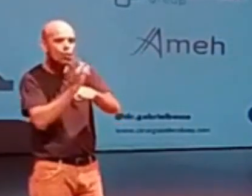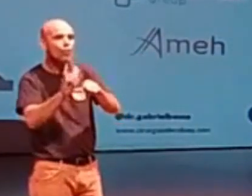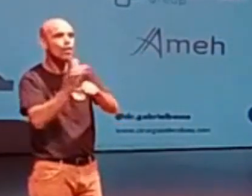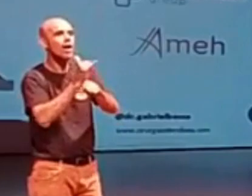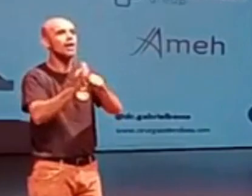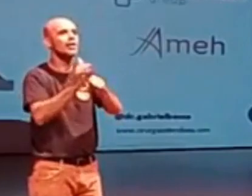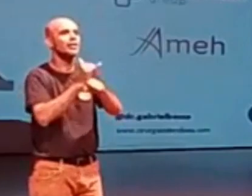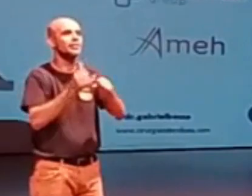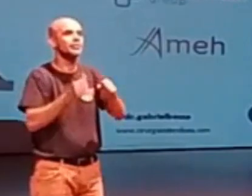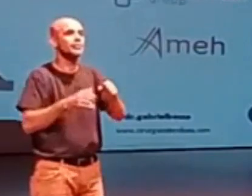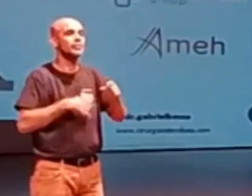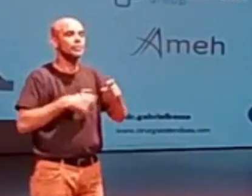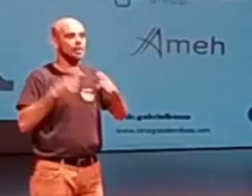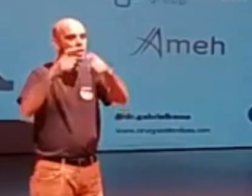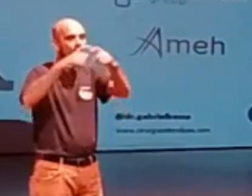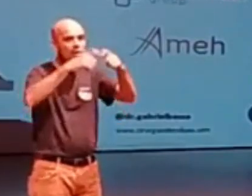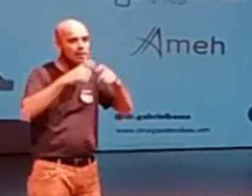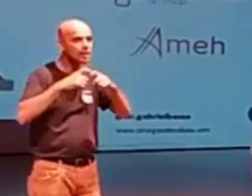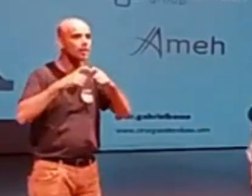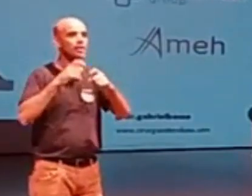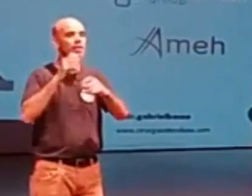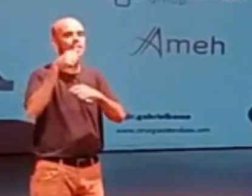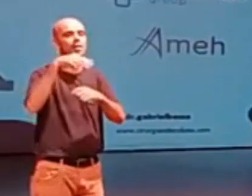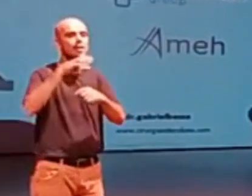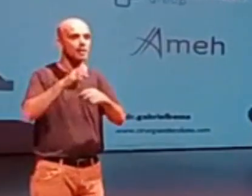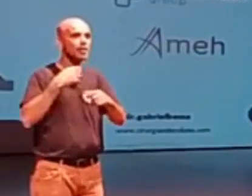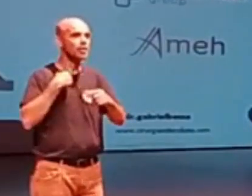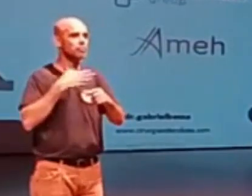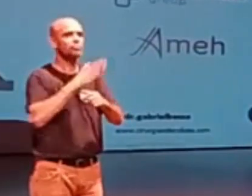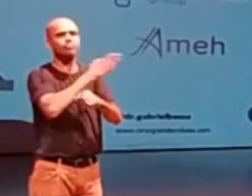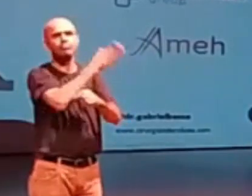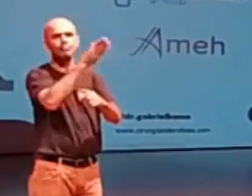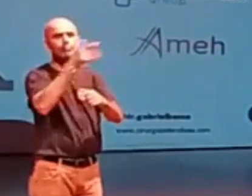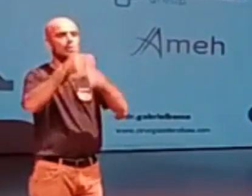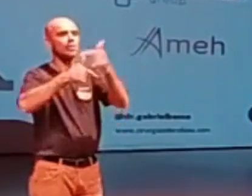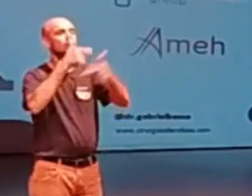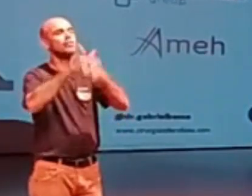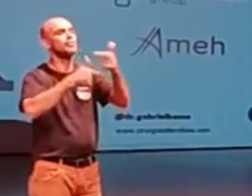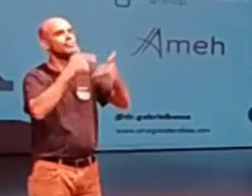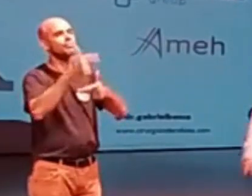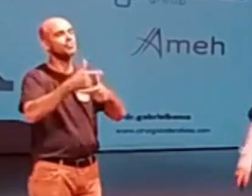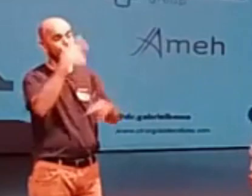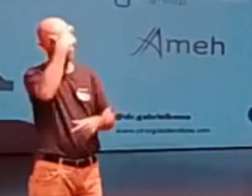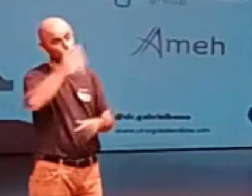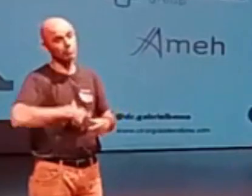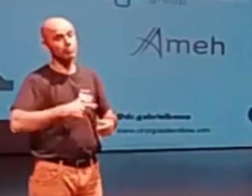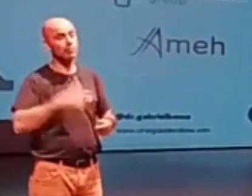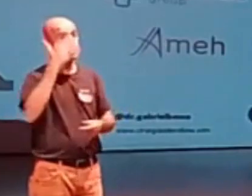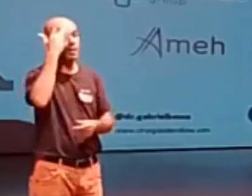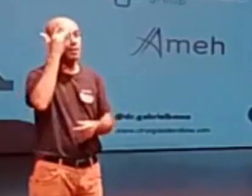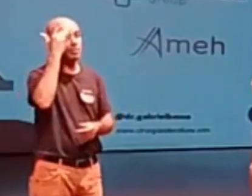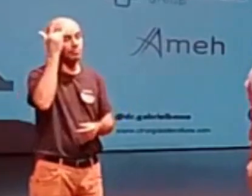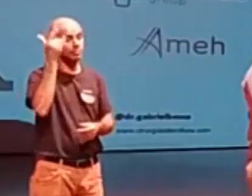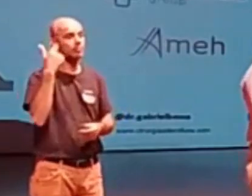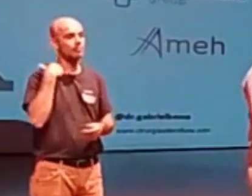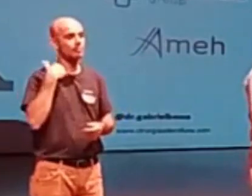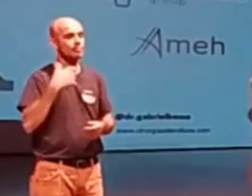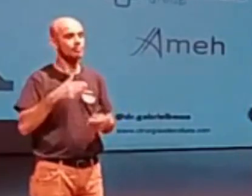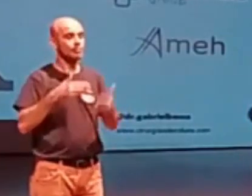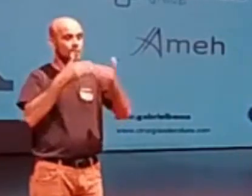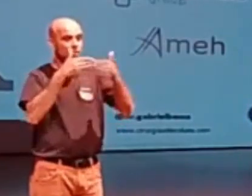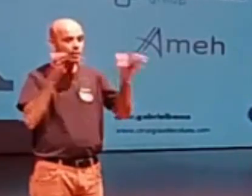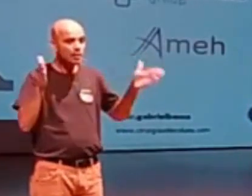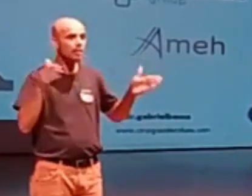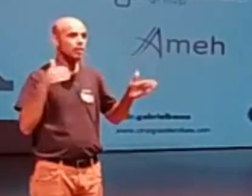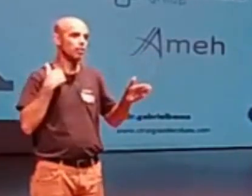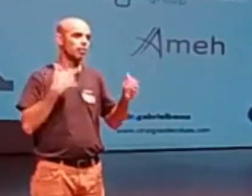clínicas que eu trabalho, que é a Solaces, a AMI, o Isense, que eu estou em vários lugares. E aqui é um pouquinho que eu vou falar amanhã. Amanhã o pessoal me abriu para não só